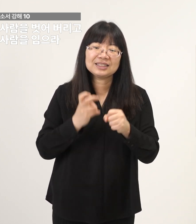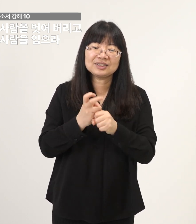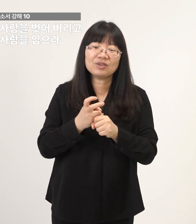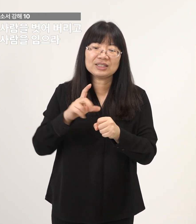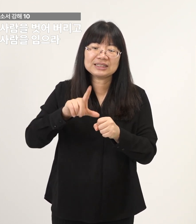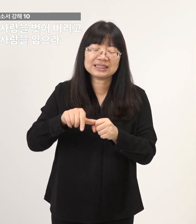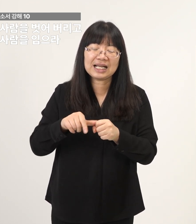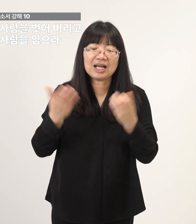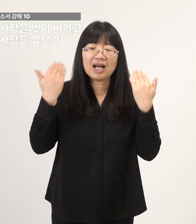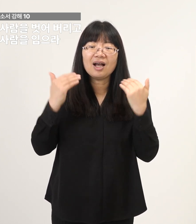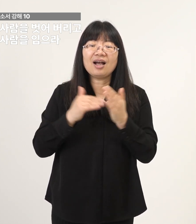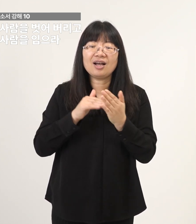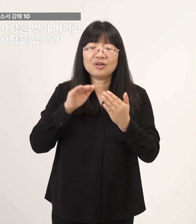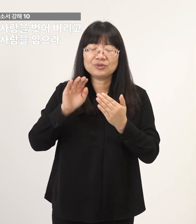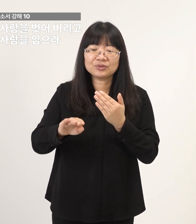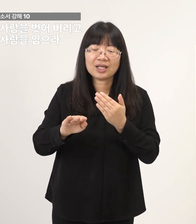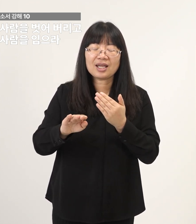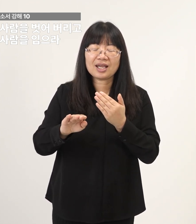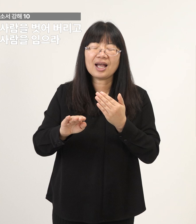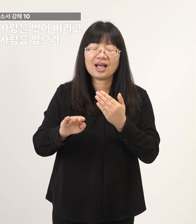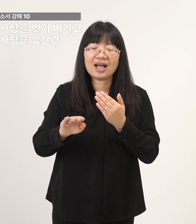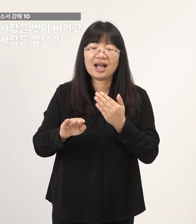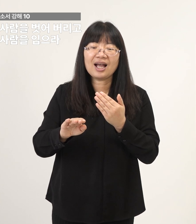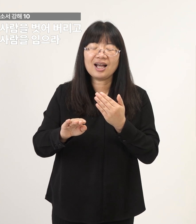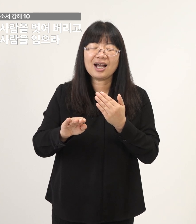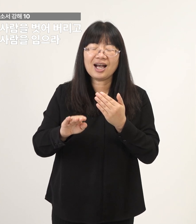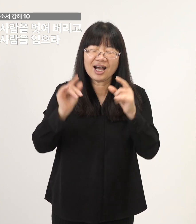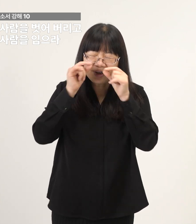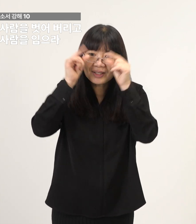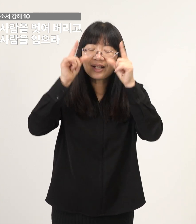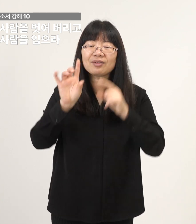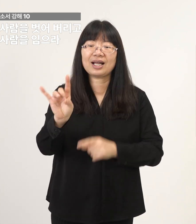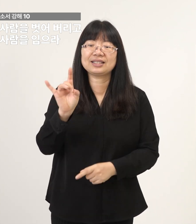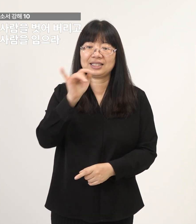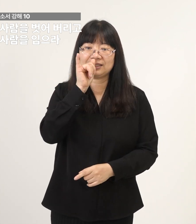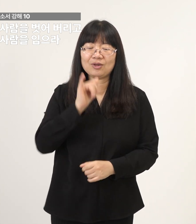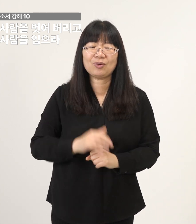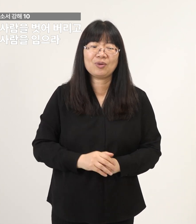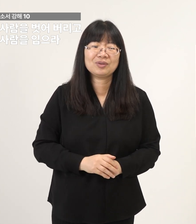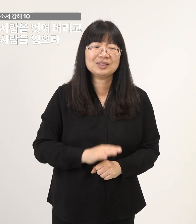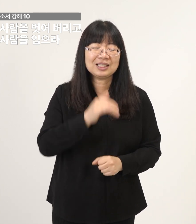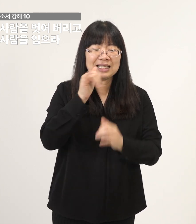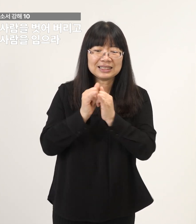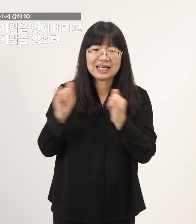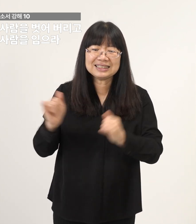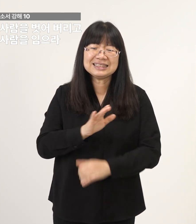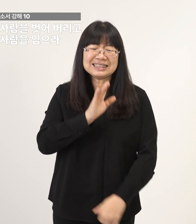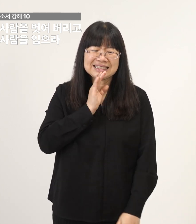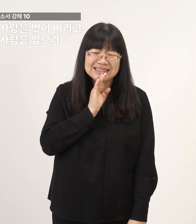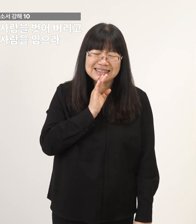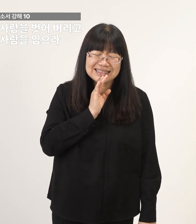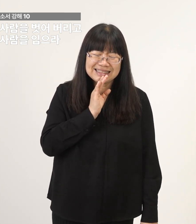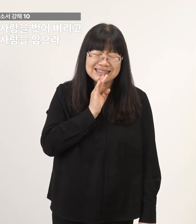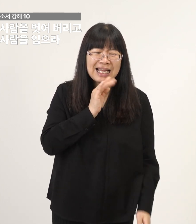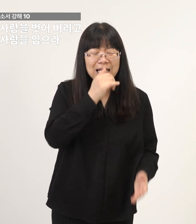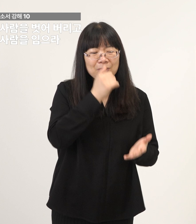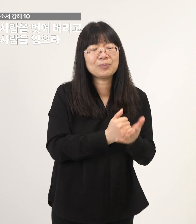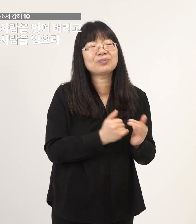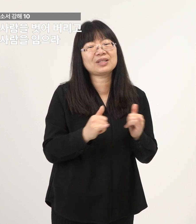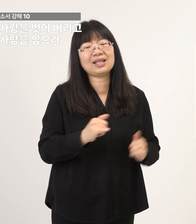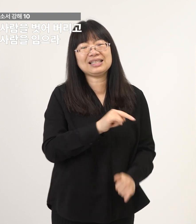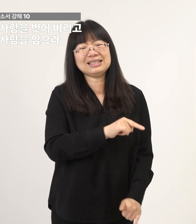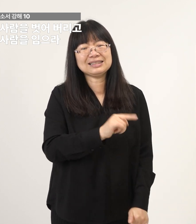인간은 징그러운 죄인이구나. 우리 안에는 여지가 없구나. 예수의 공로가